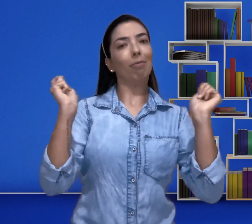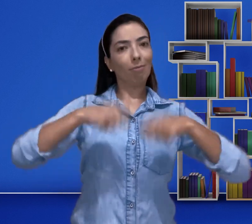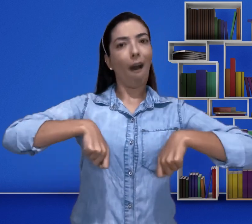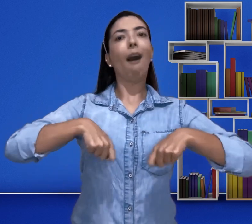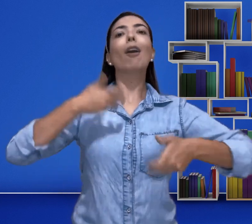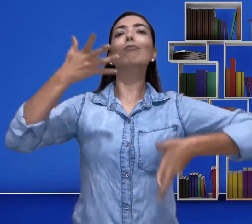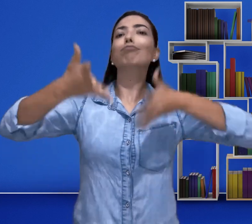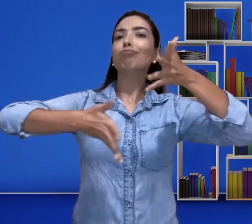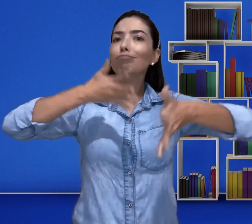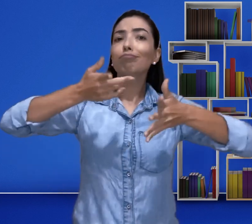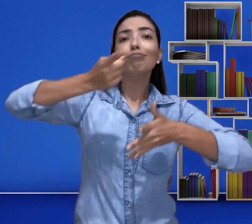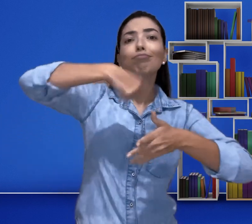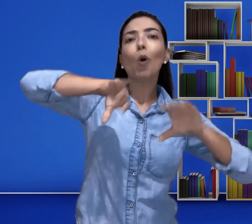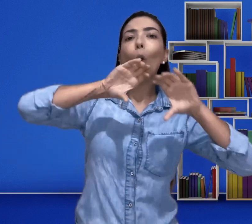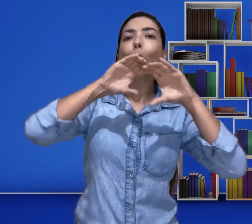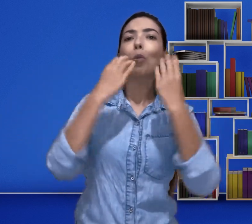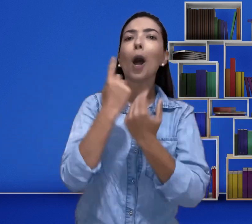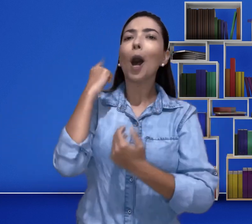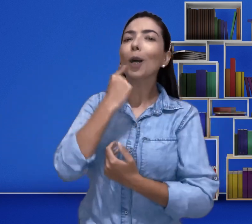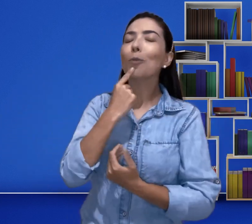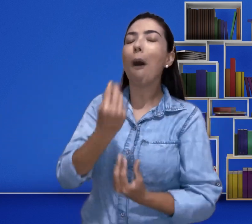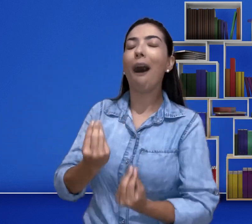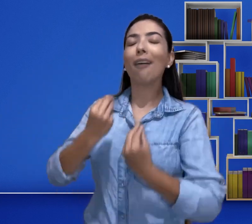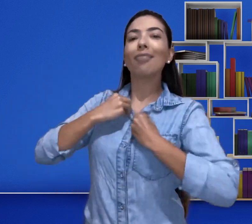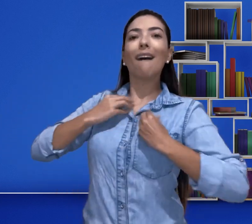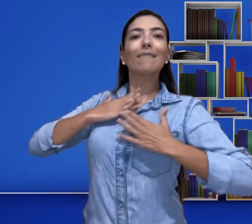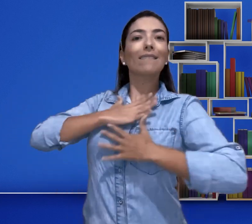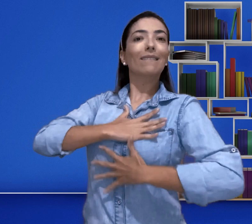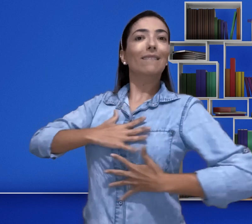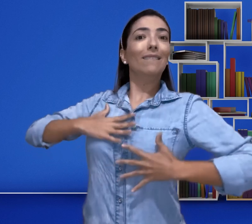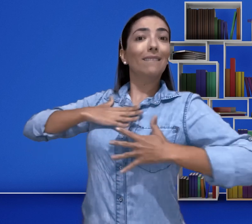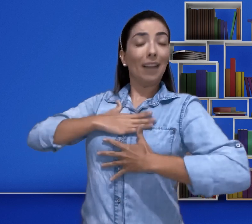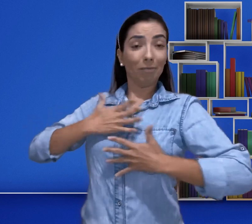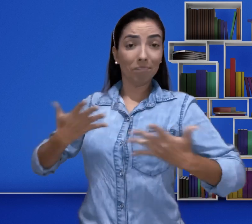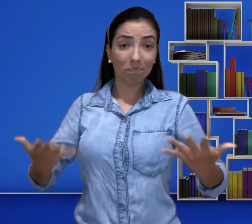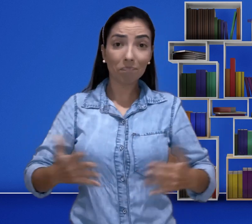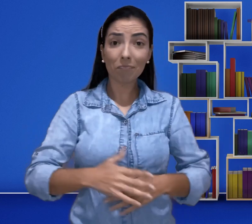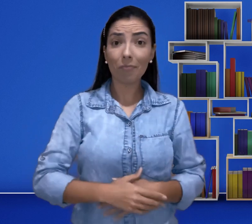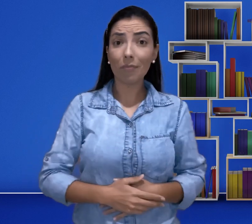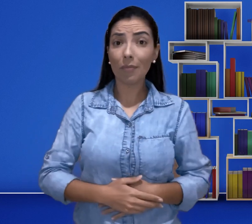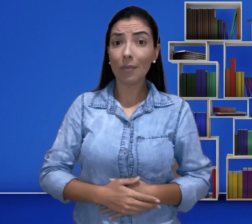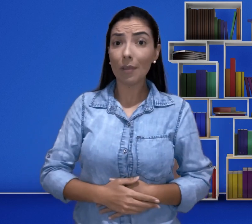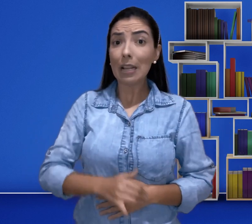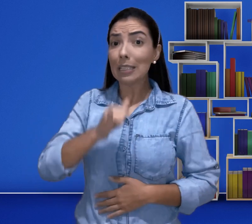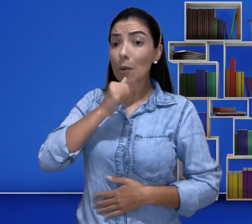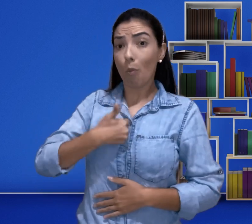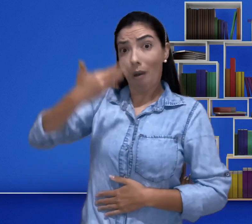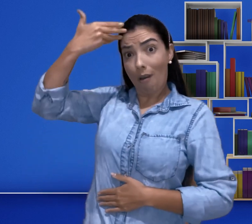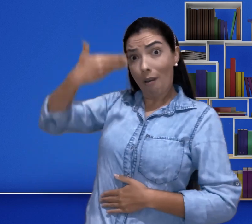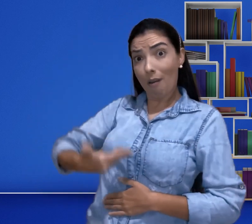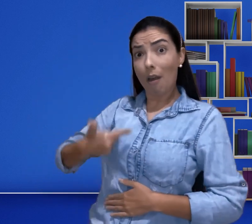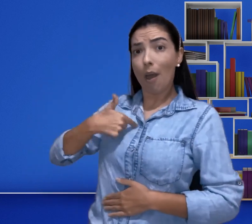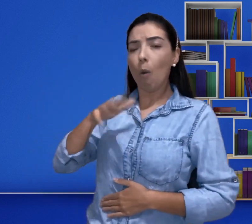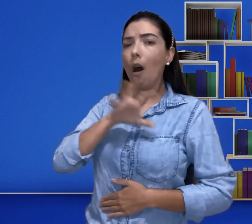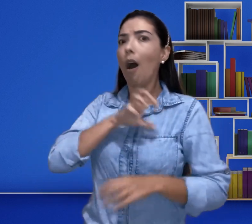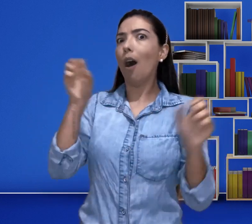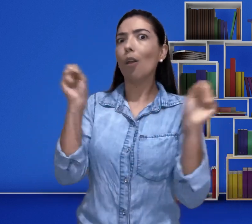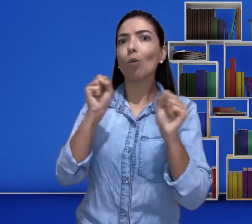precisa estudar para que a comunidade surda compreenda aquilo que está sendo passado.